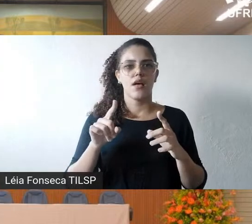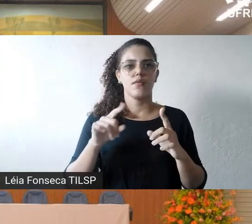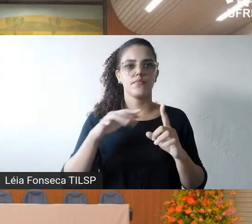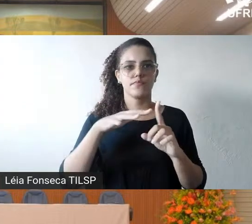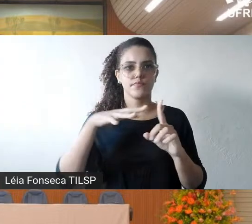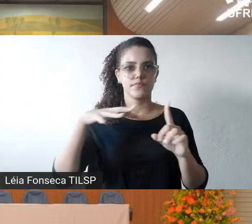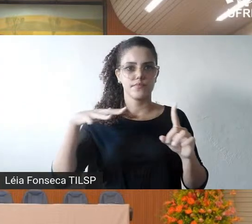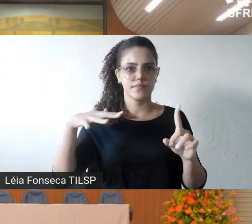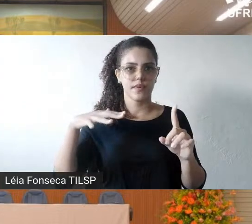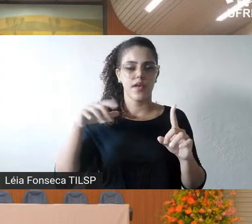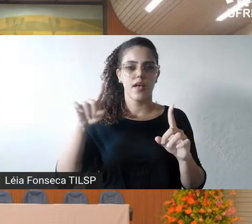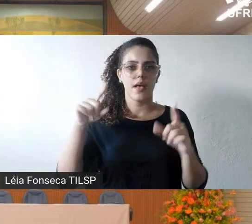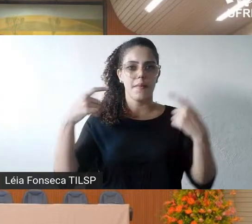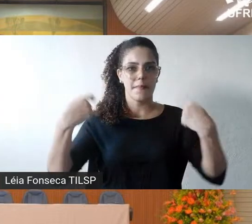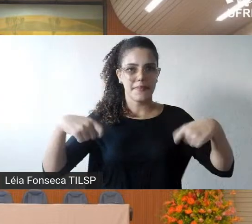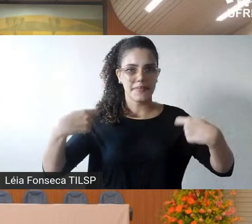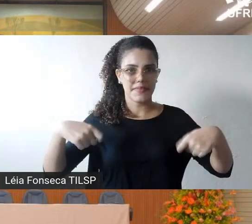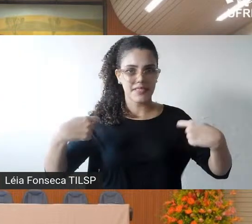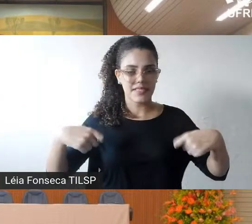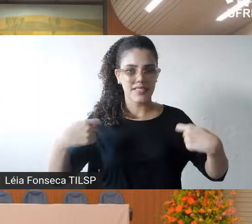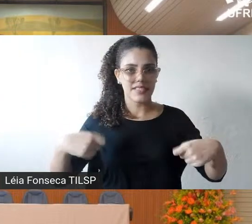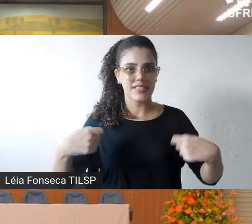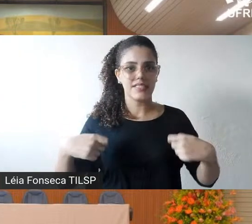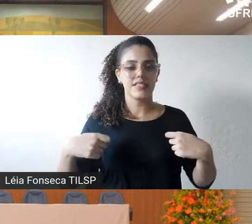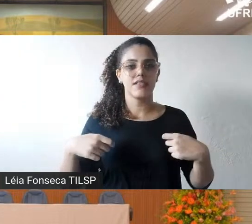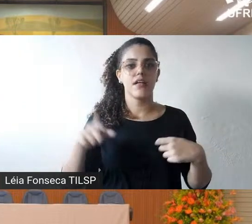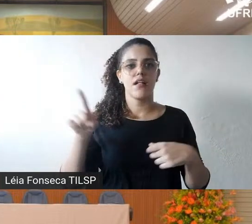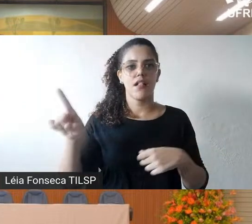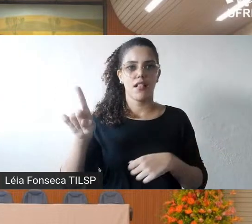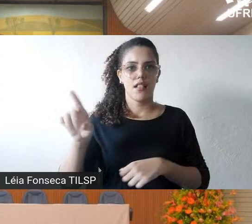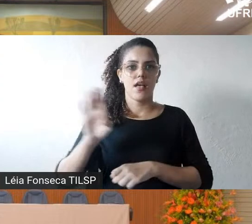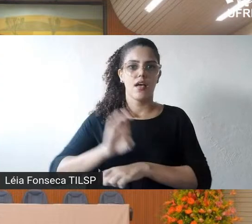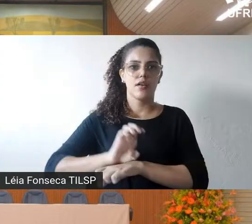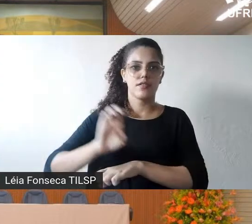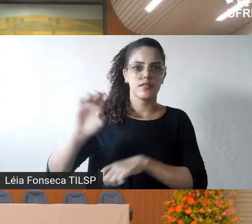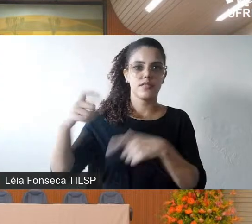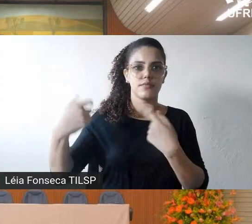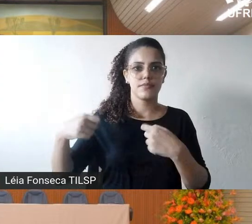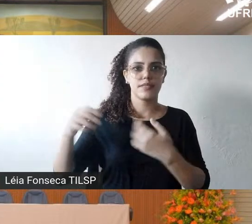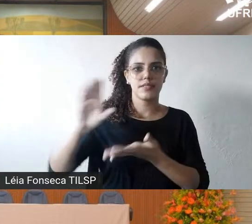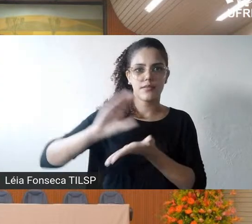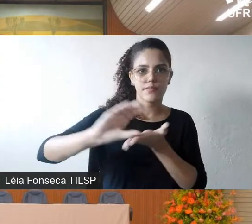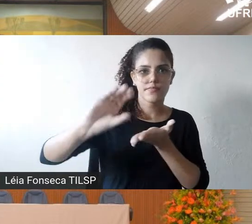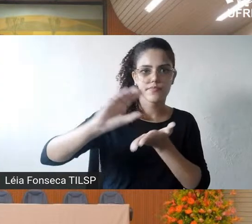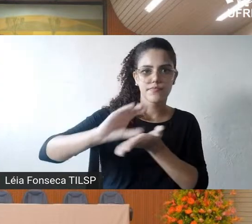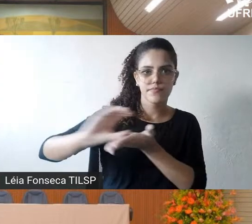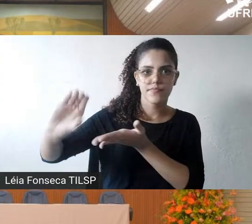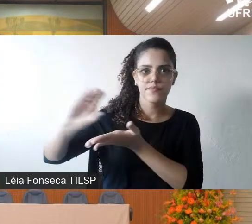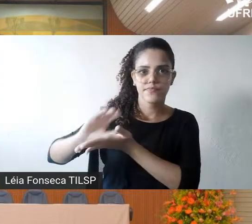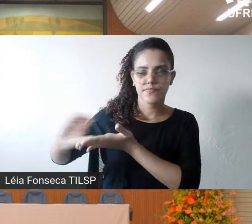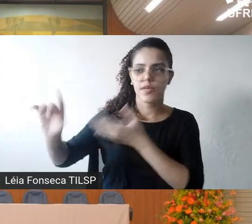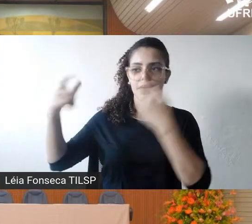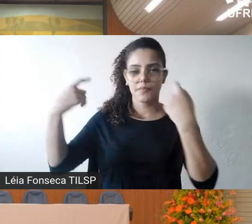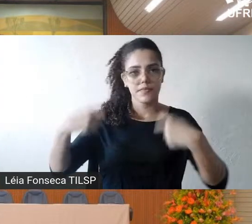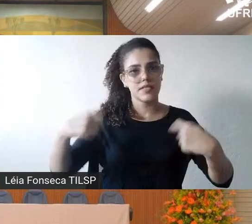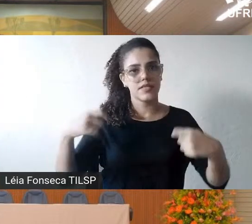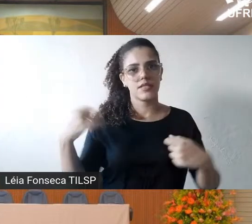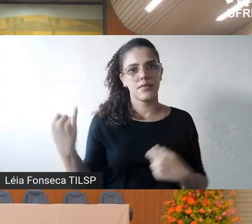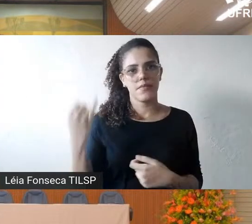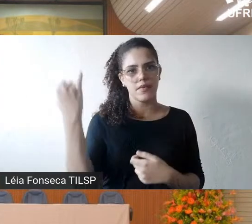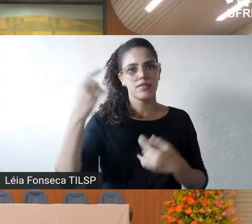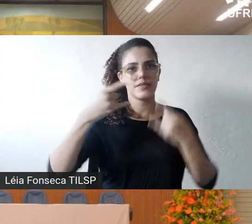que prover os recursos através dos auxílios para aquelas pessoas que estão em vulnerabilidade socioeconômica. Uso de